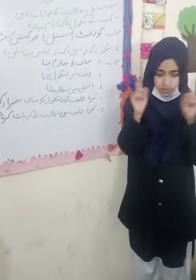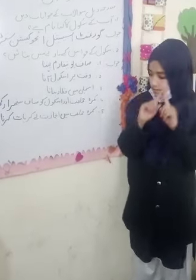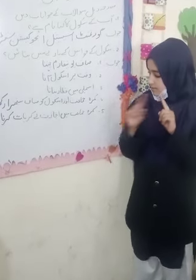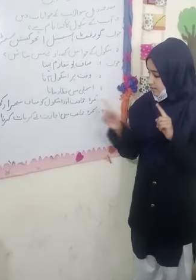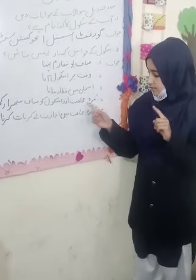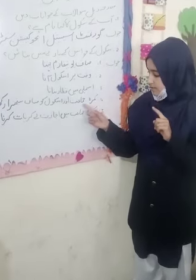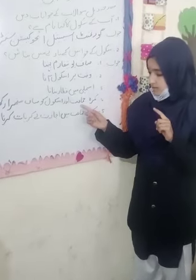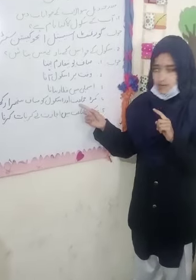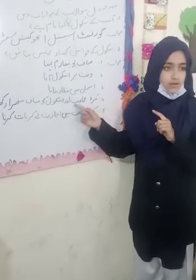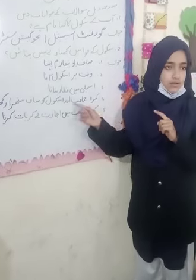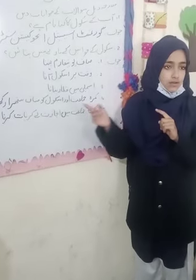जमात